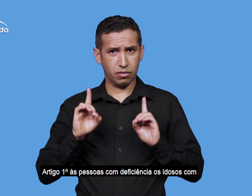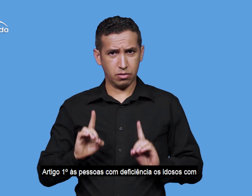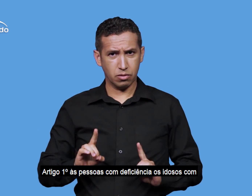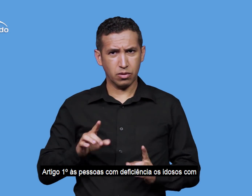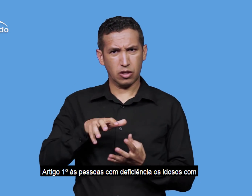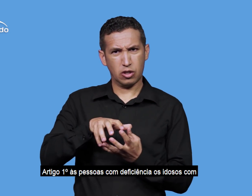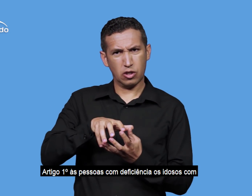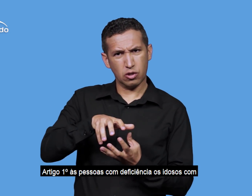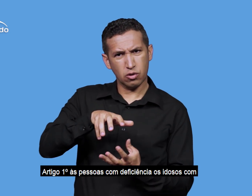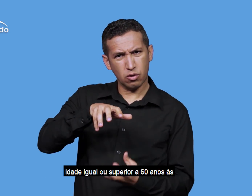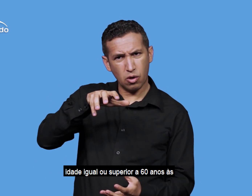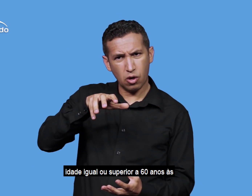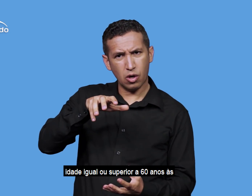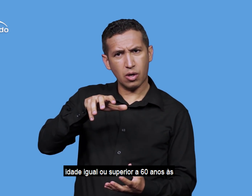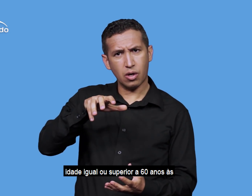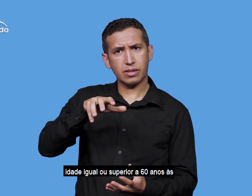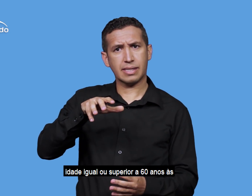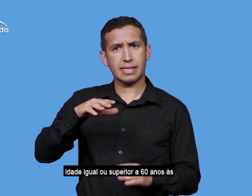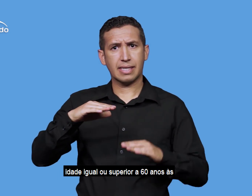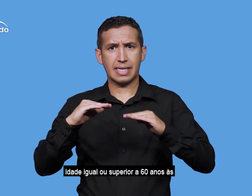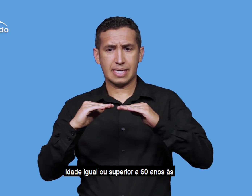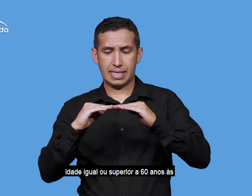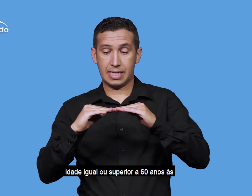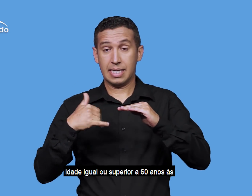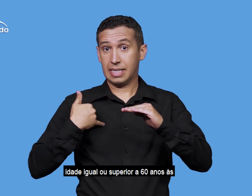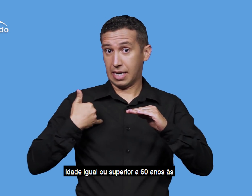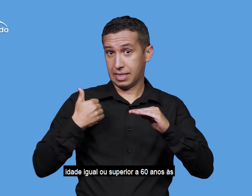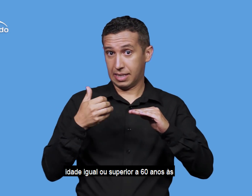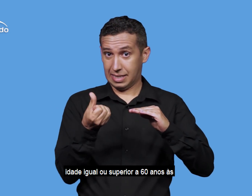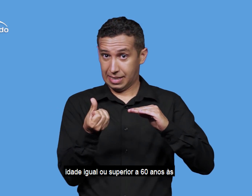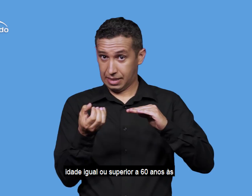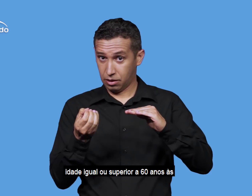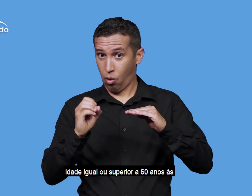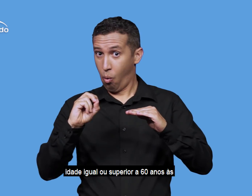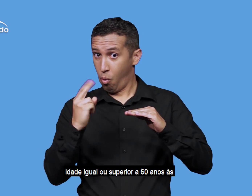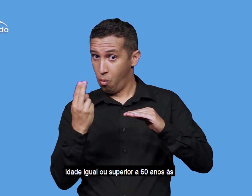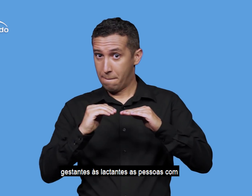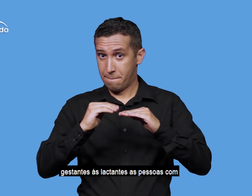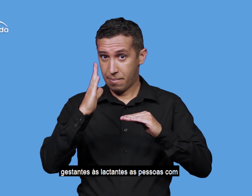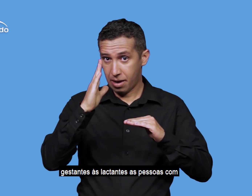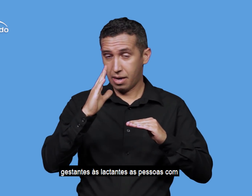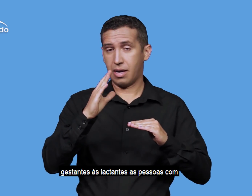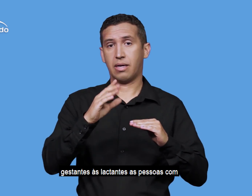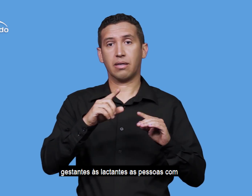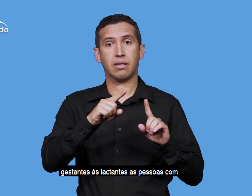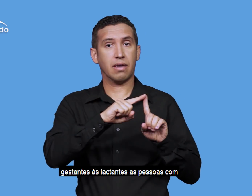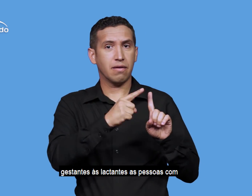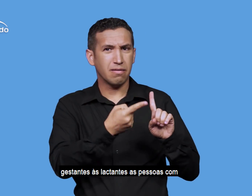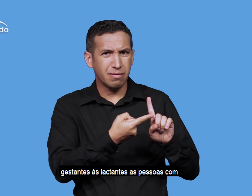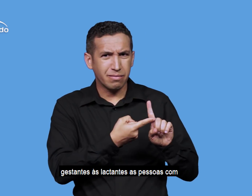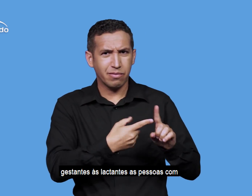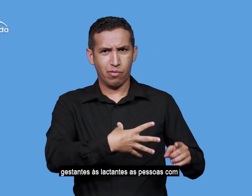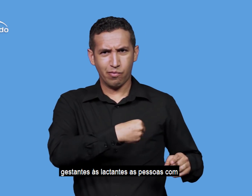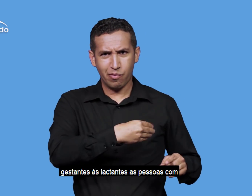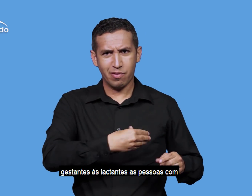os idosos com idade igual ou superior a 60 anos a gestantes as lactantes as